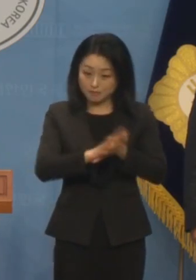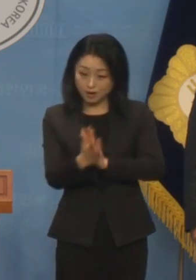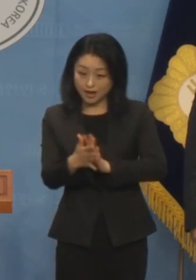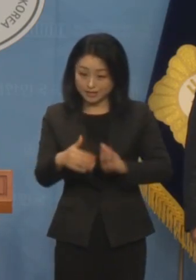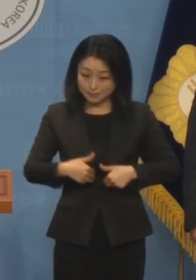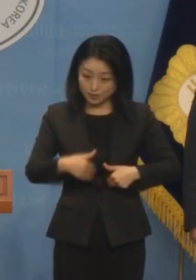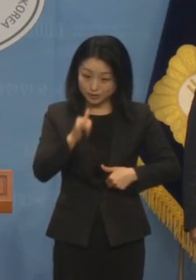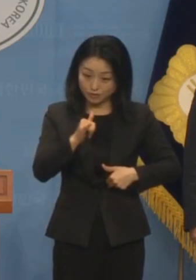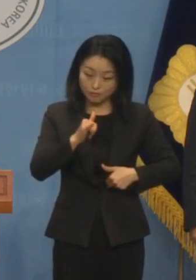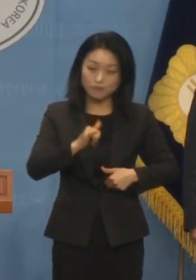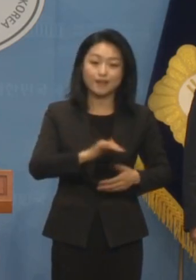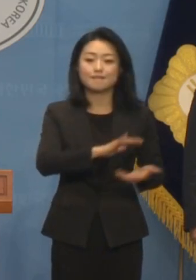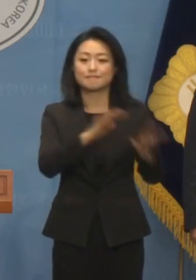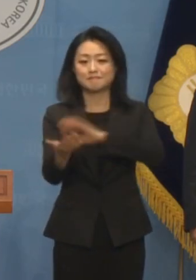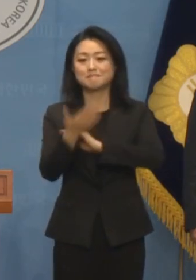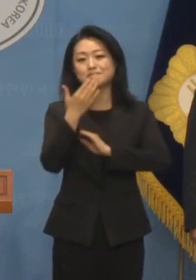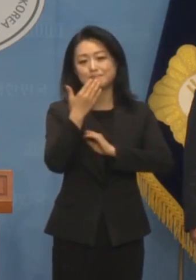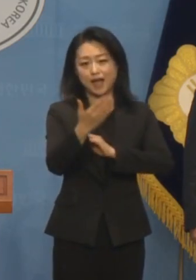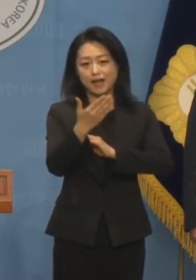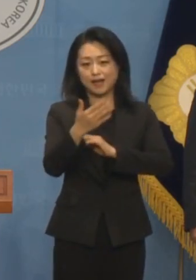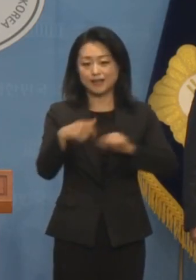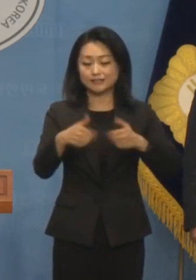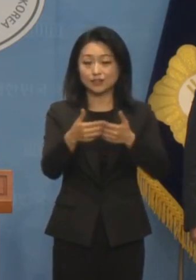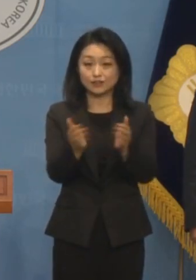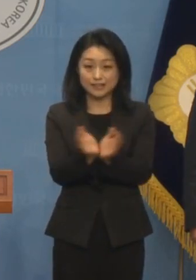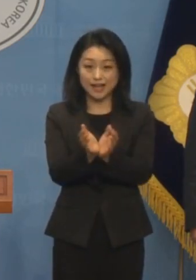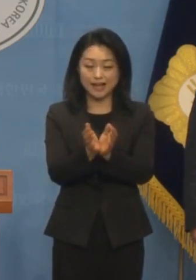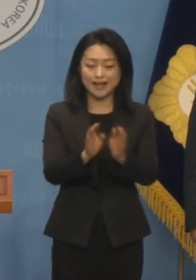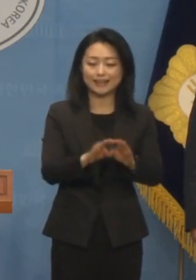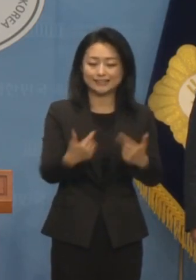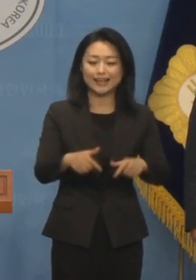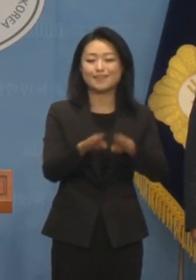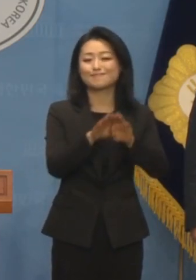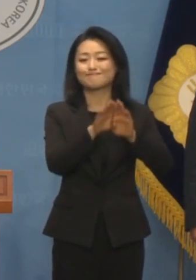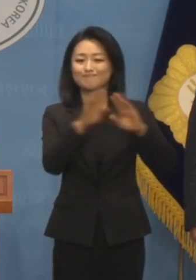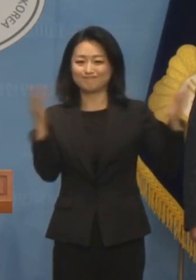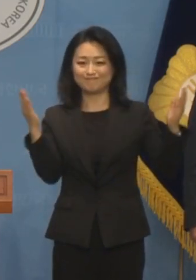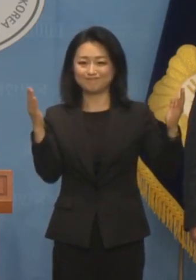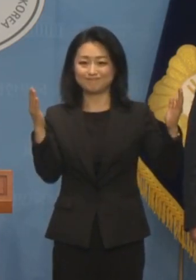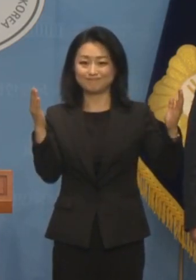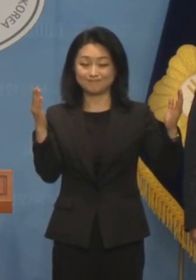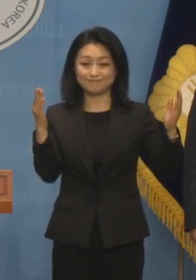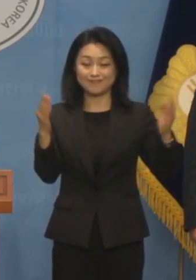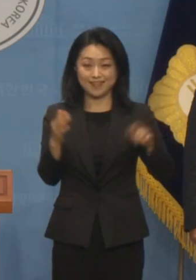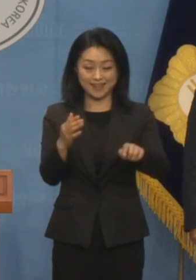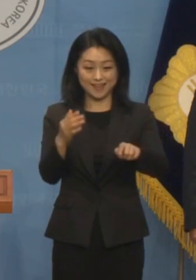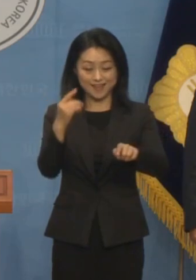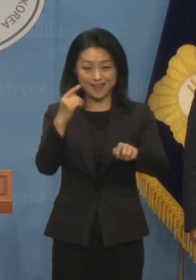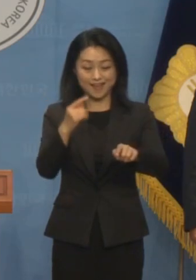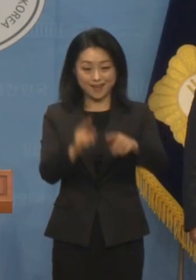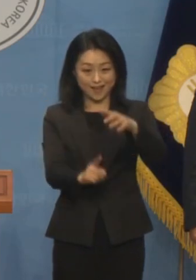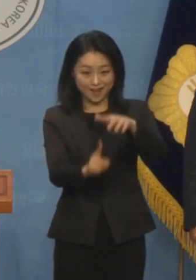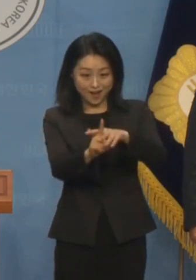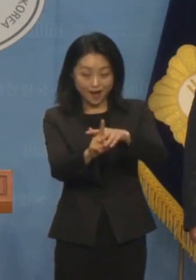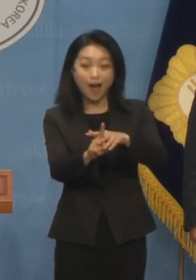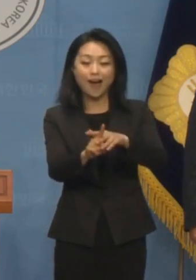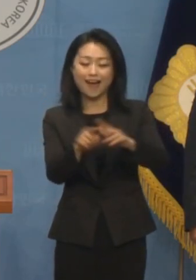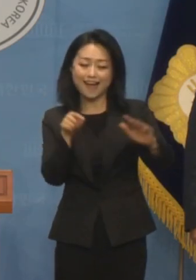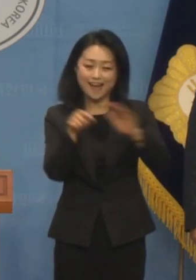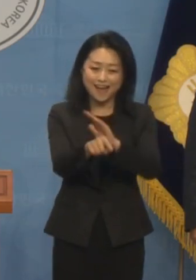바꿔내겠습니다. 무엇보다 당의 문호를 활짝 열겠습니다. 인재가 있는 곳이라면 어디든